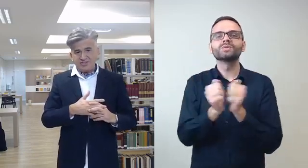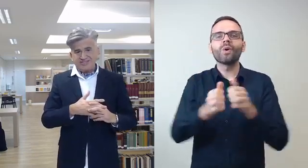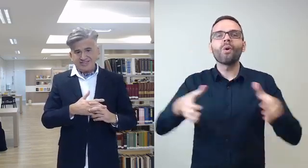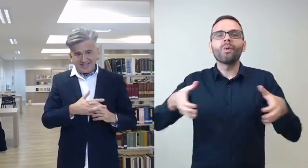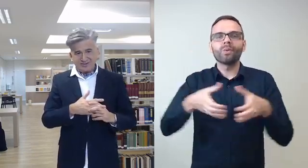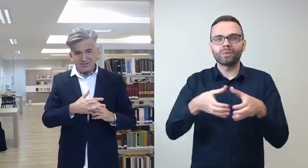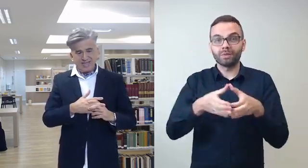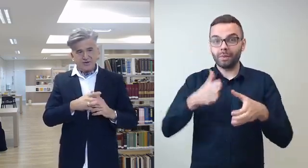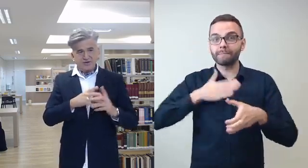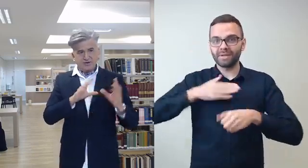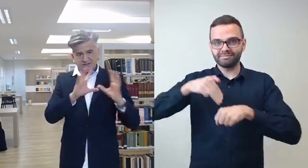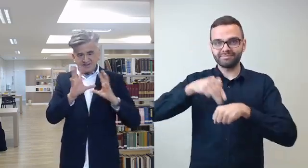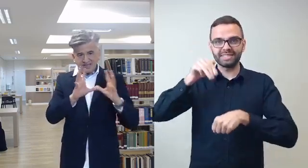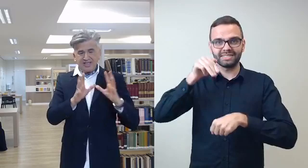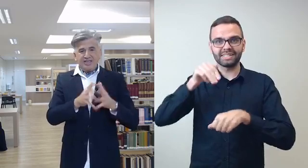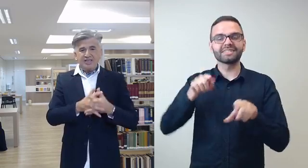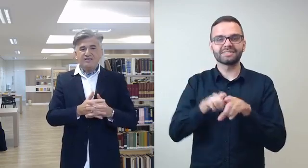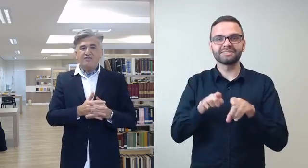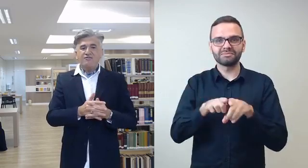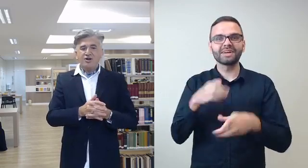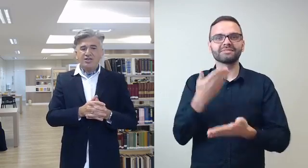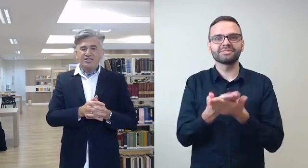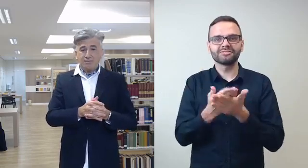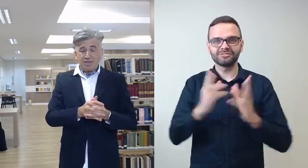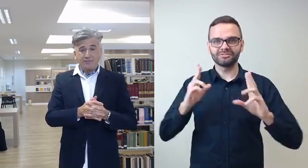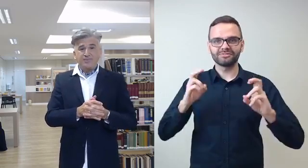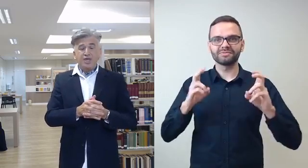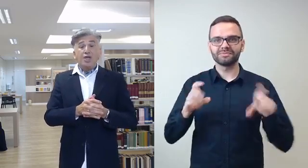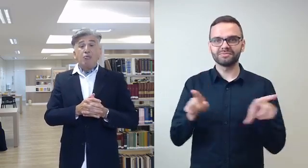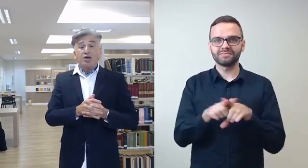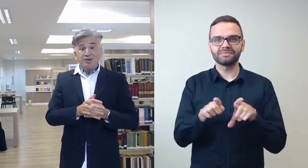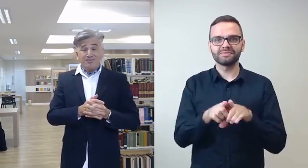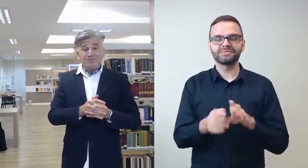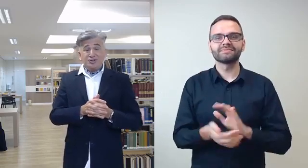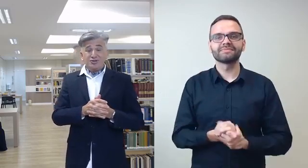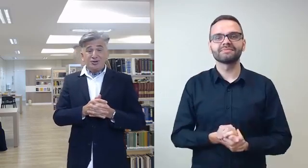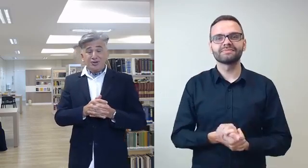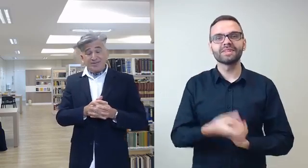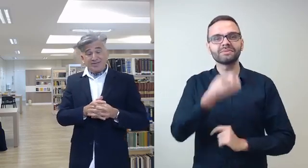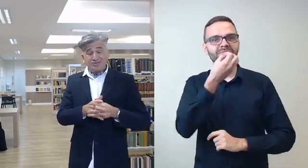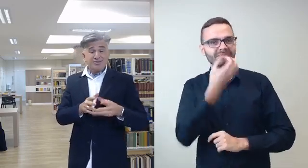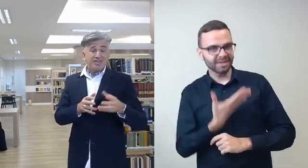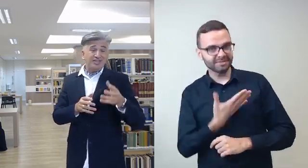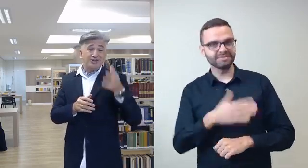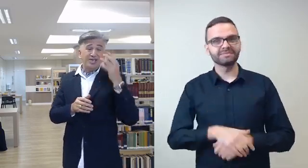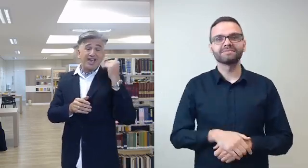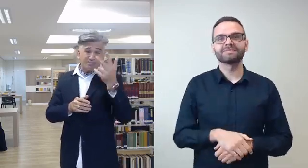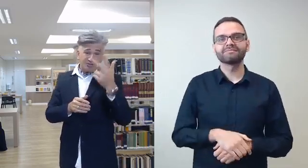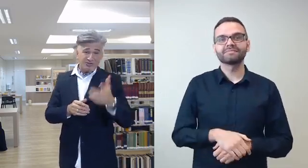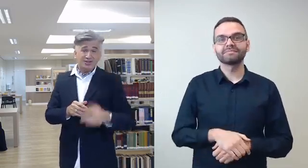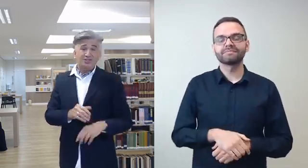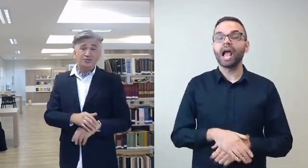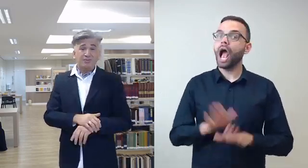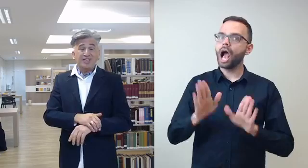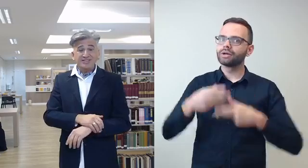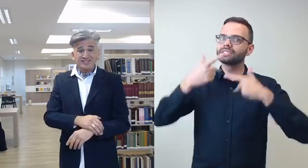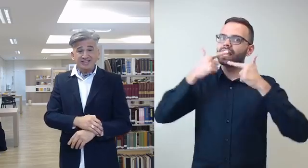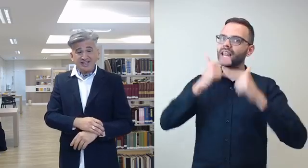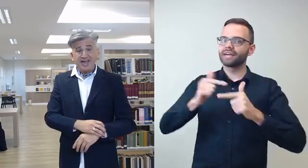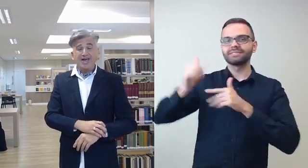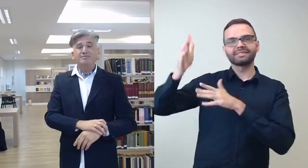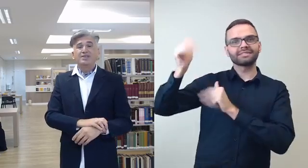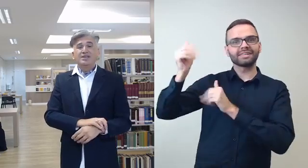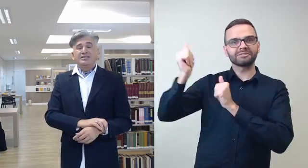área de mestrado, tá? Então eu vou trazer esse enfoque também. Bueno, yo imagino que hay personas de otros